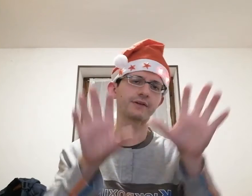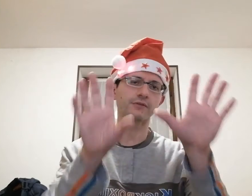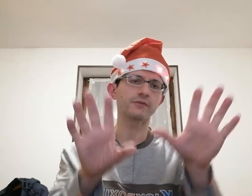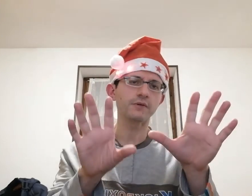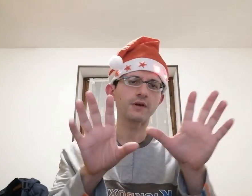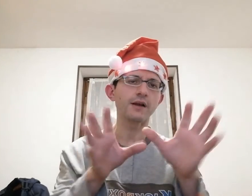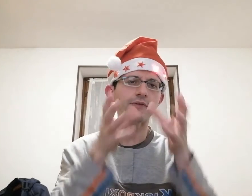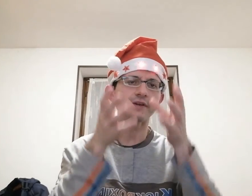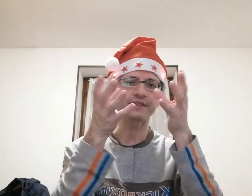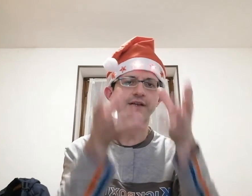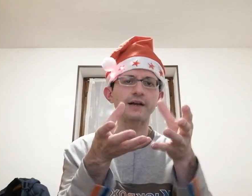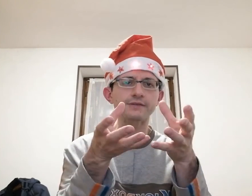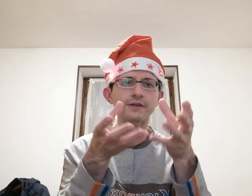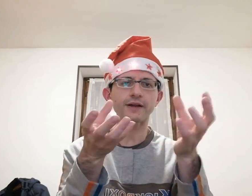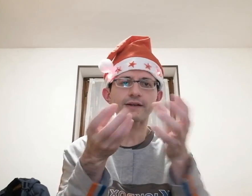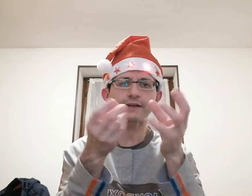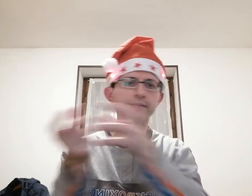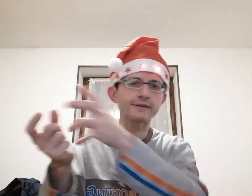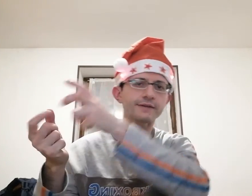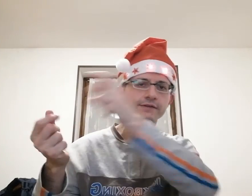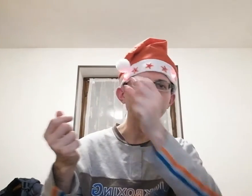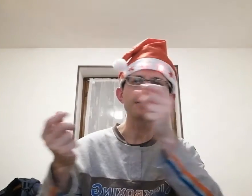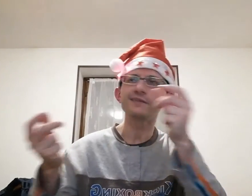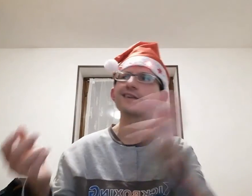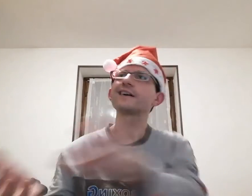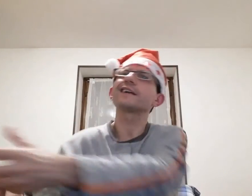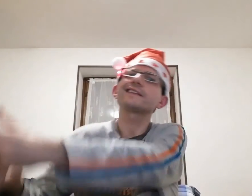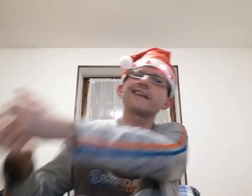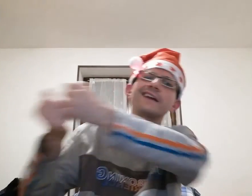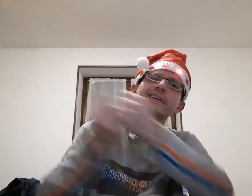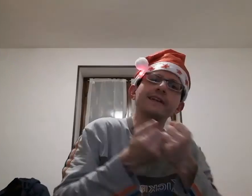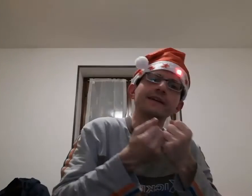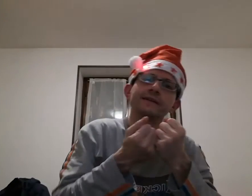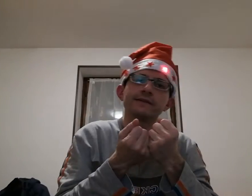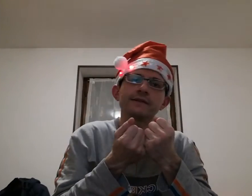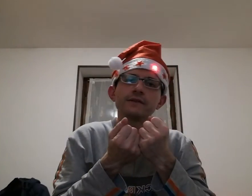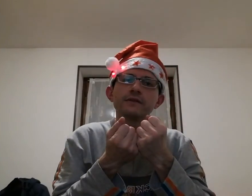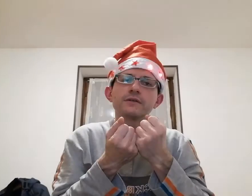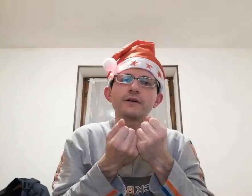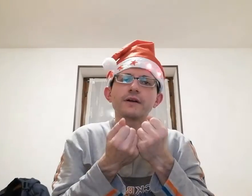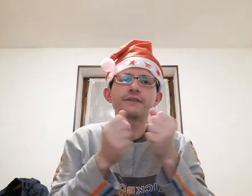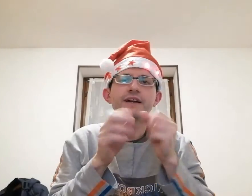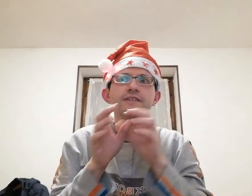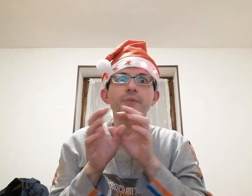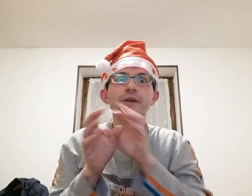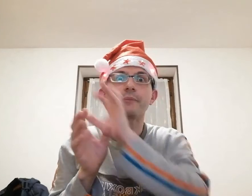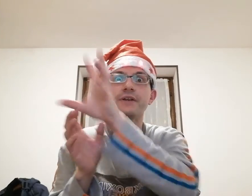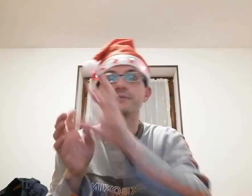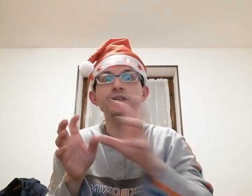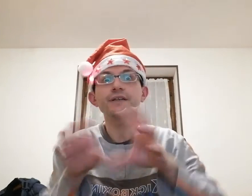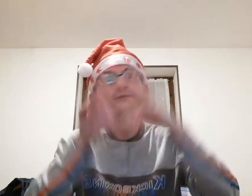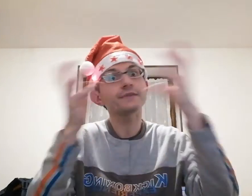momento? La felicità, cioè non è che ti arriva a te, e devi anche saperla percepire, è